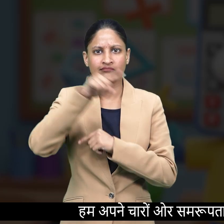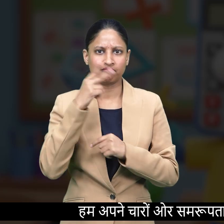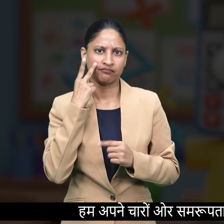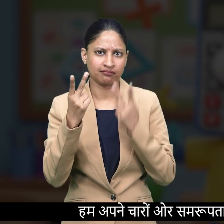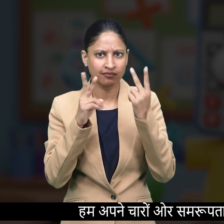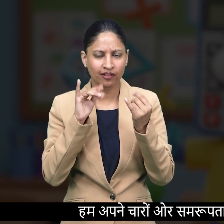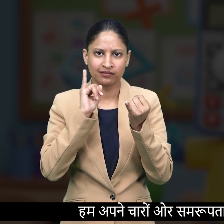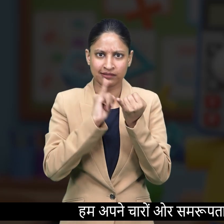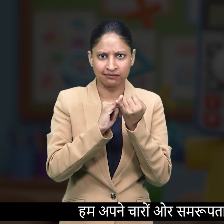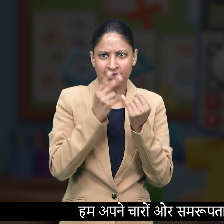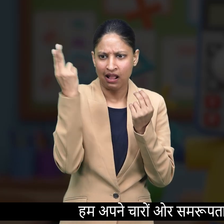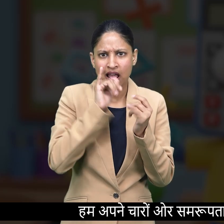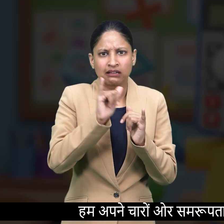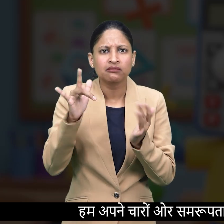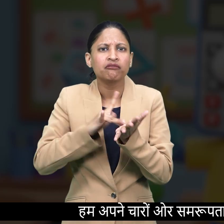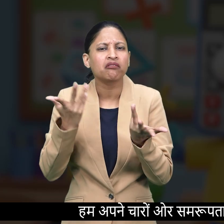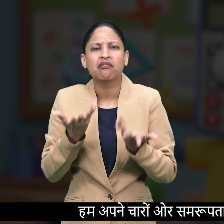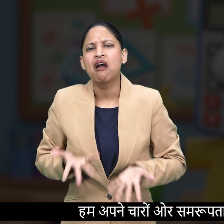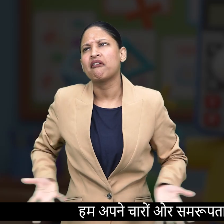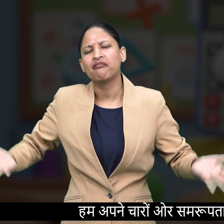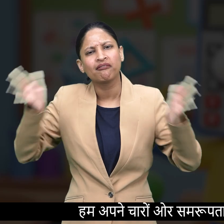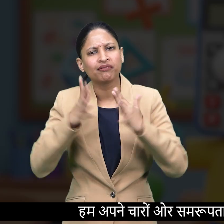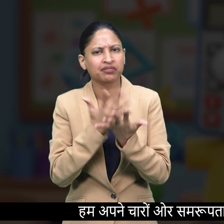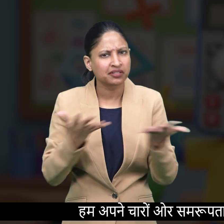हम अपने चारों ओर समरूपता देख सकते हैं,